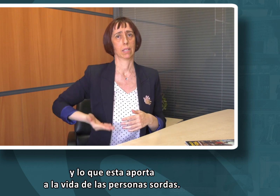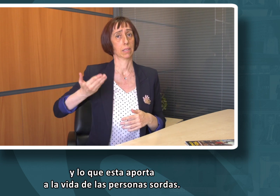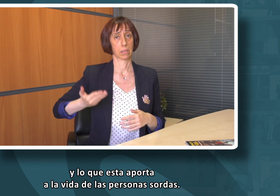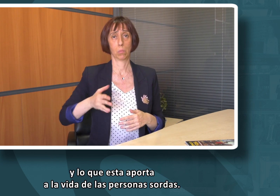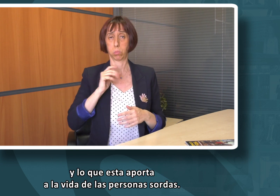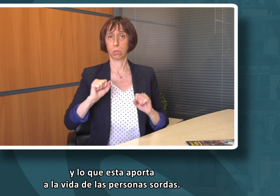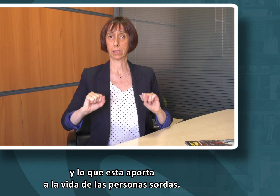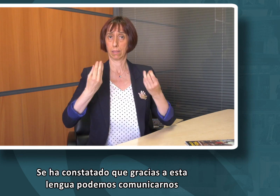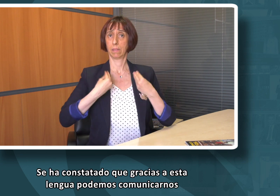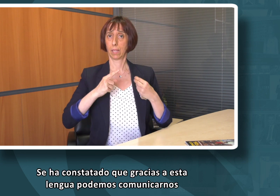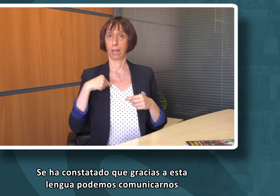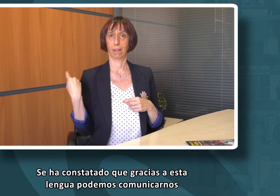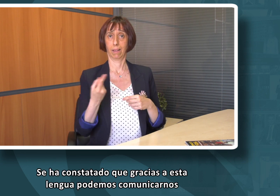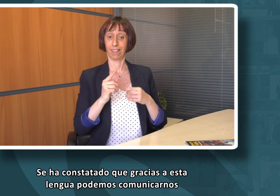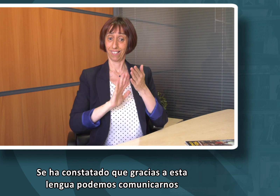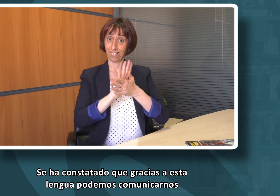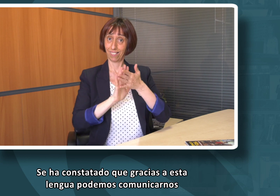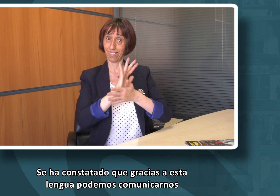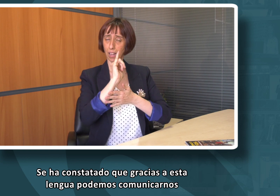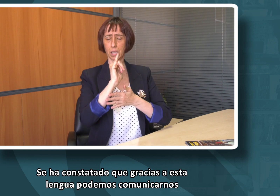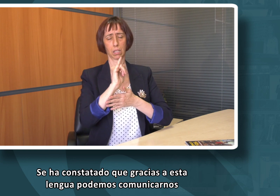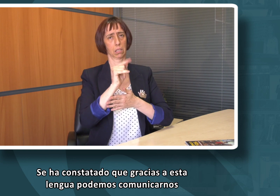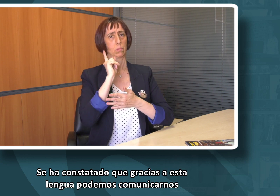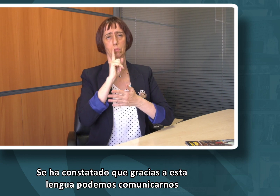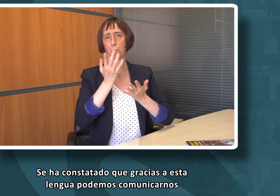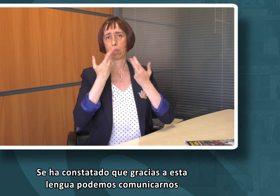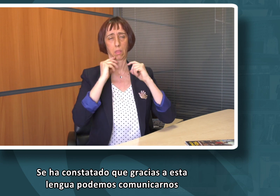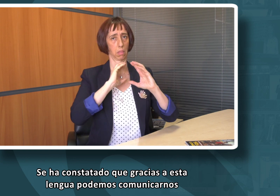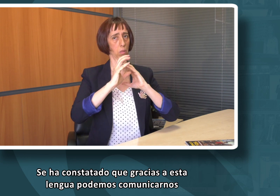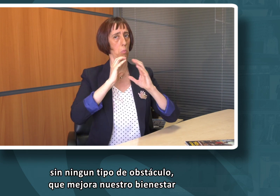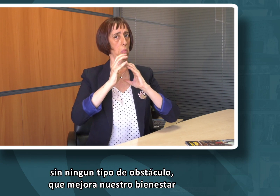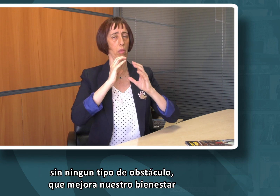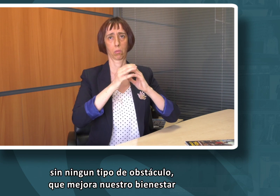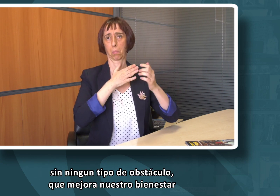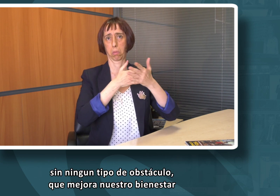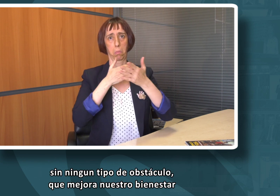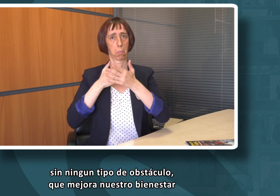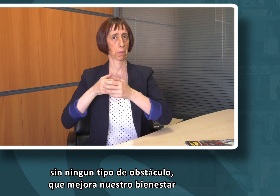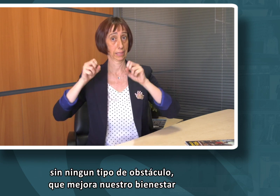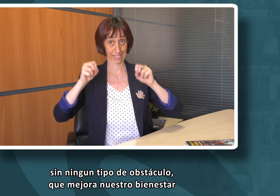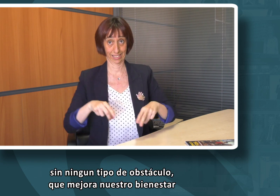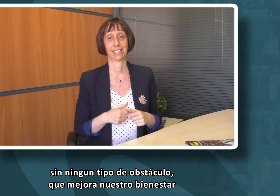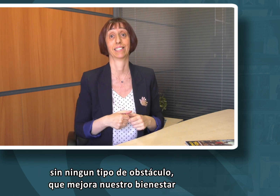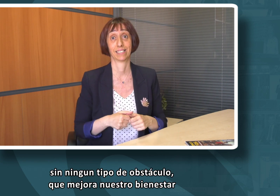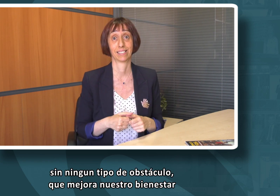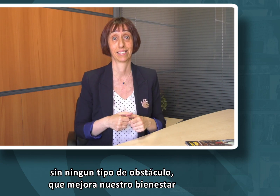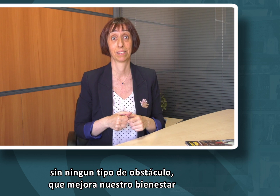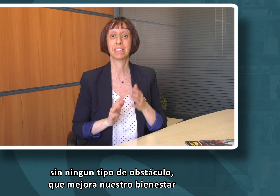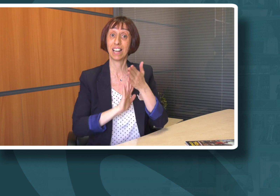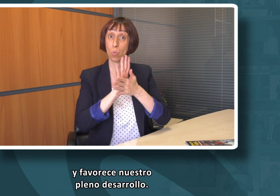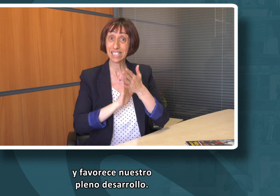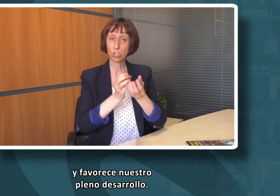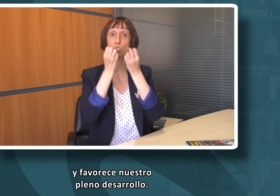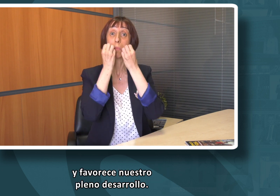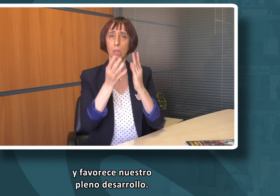vida de las personas sordas. Se ha constatado que gracias a esta lengua podemos comunicarnos sin ningún tipo de